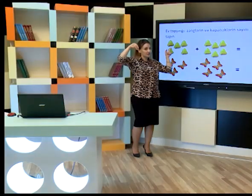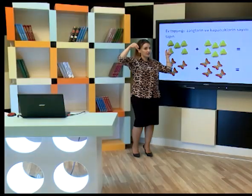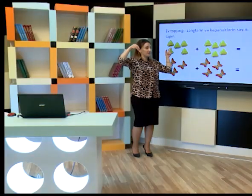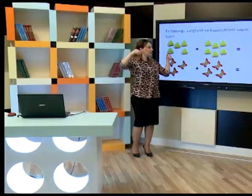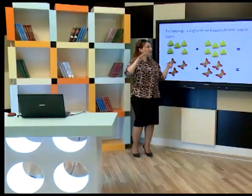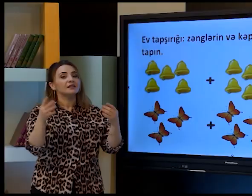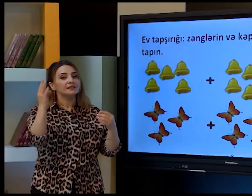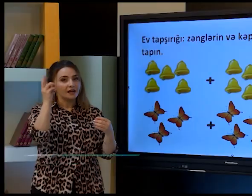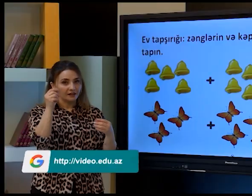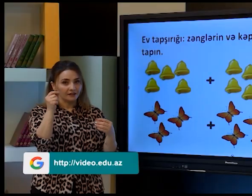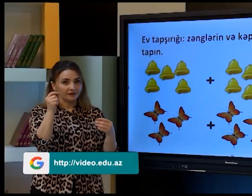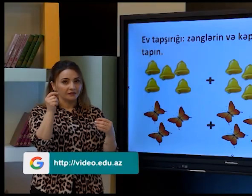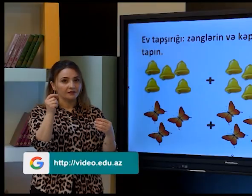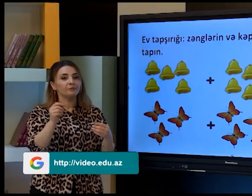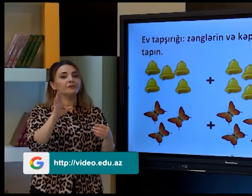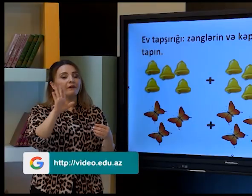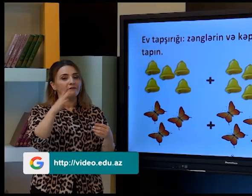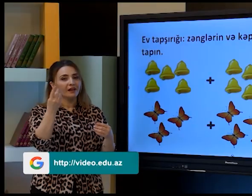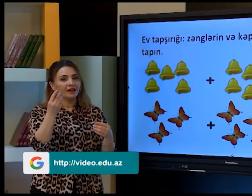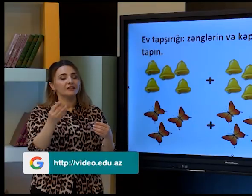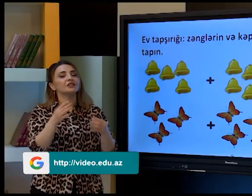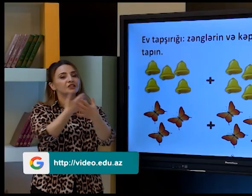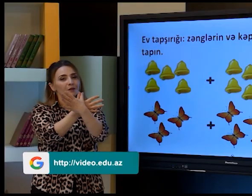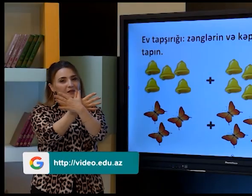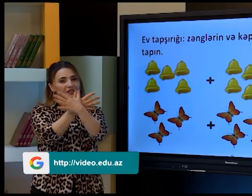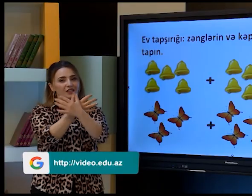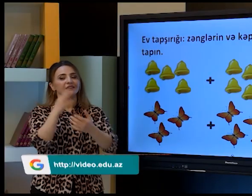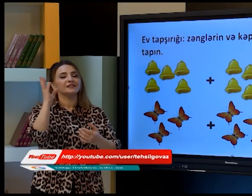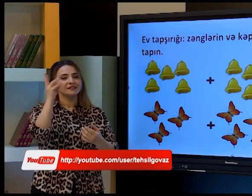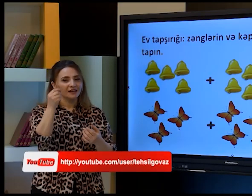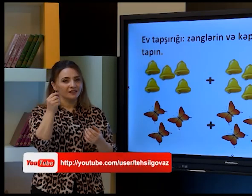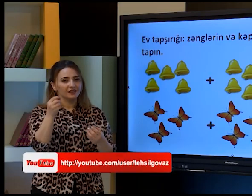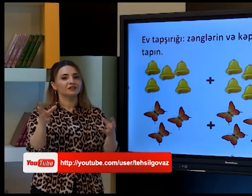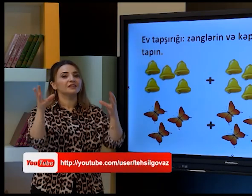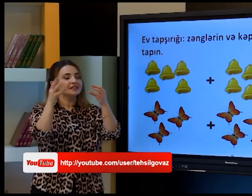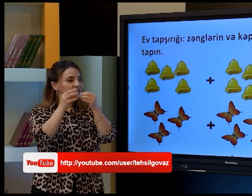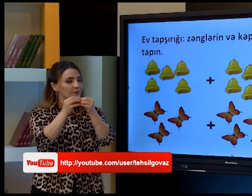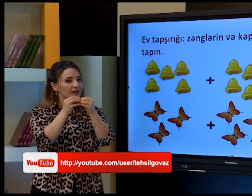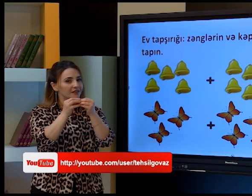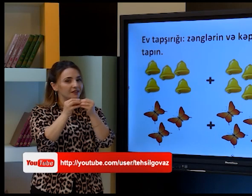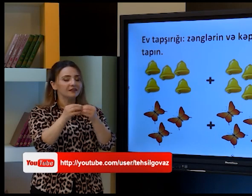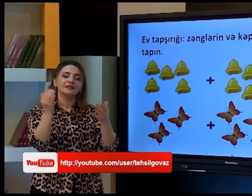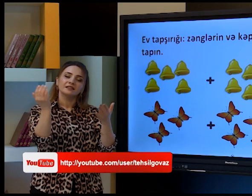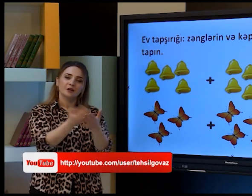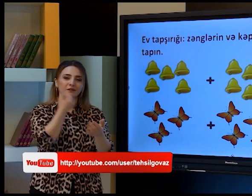Zənglərin saylarını və kəpənəklərin saylarını, cəmlərini